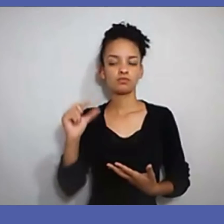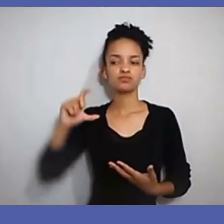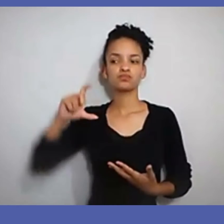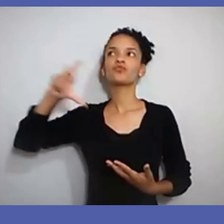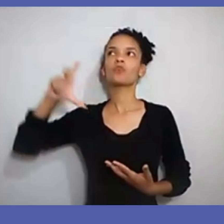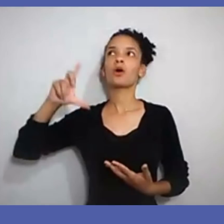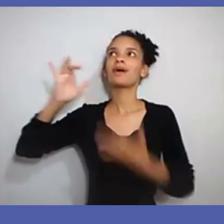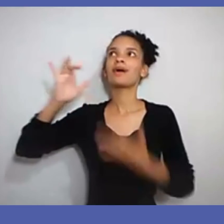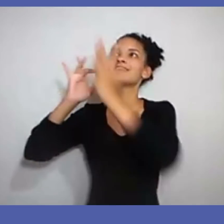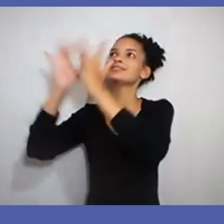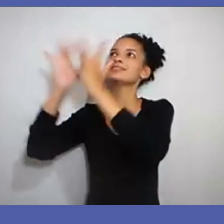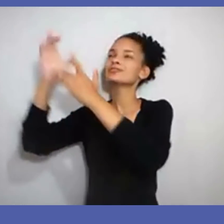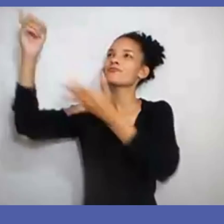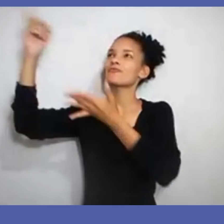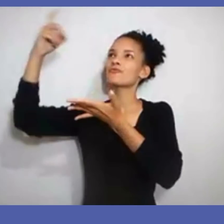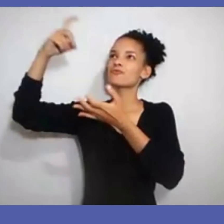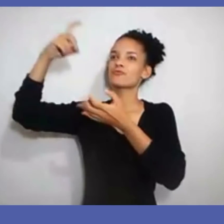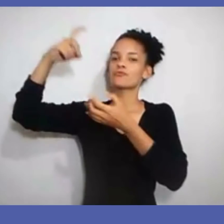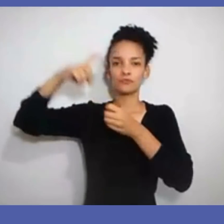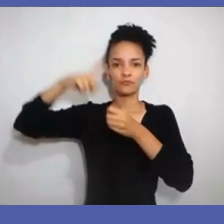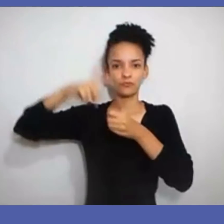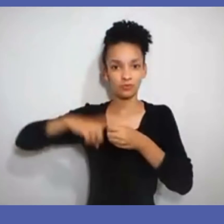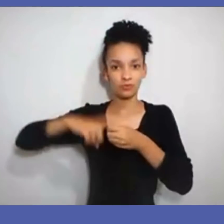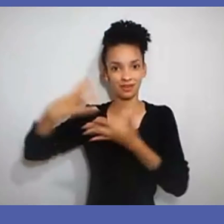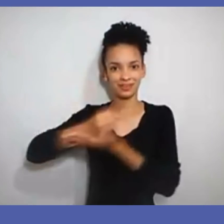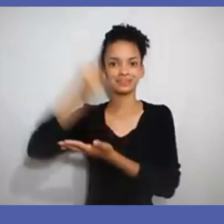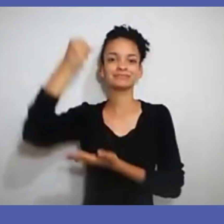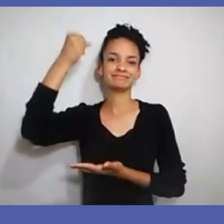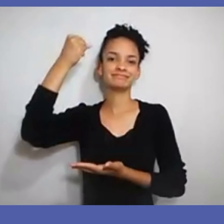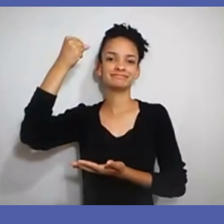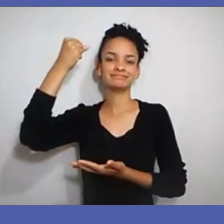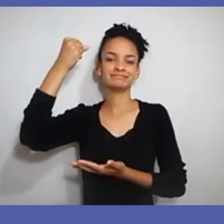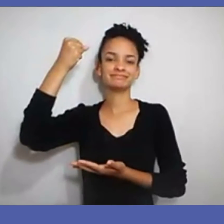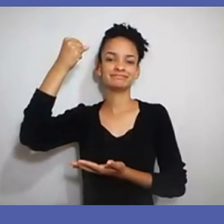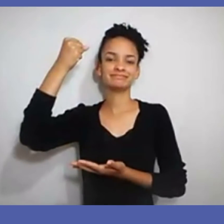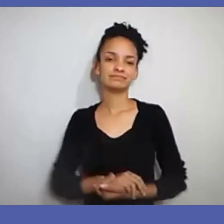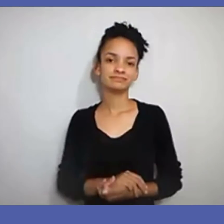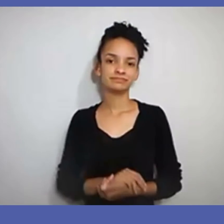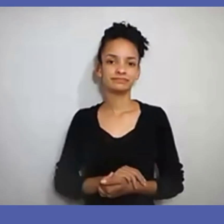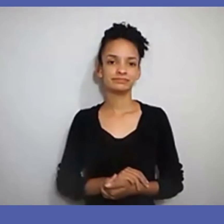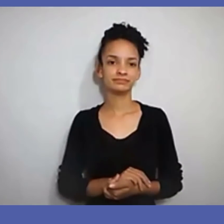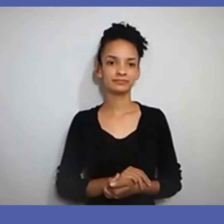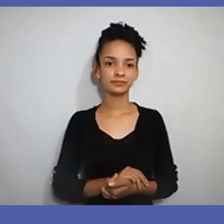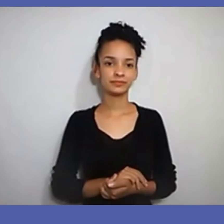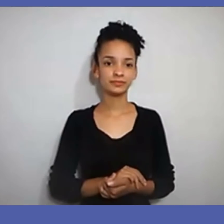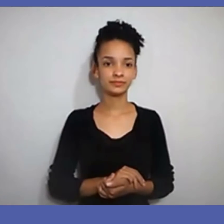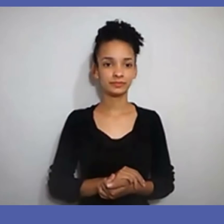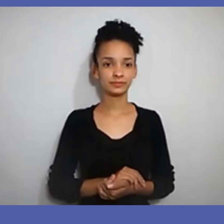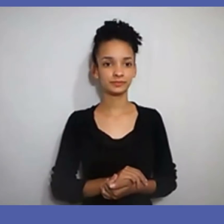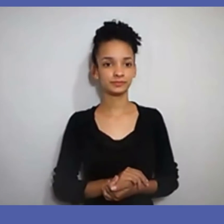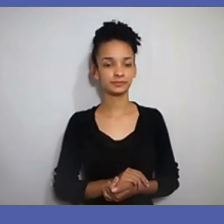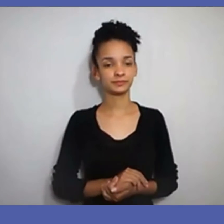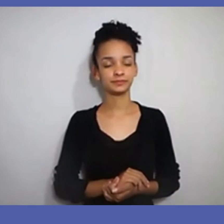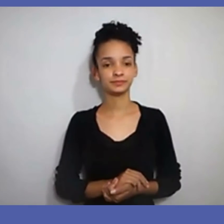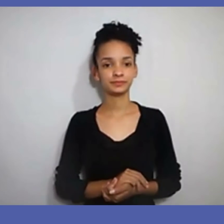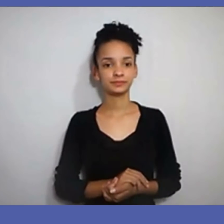venha como ladrão e leve os objetos que somos nós valiosos, tá bom?